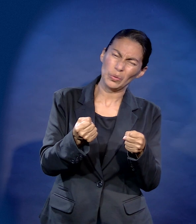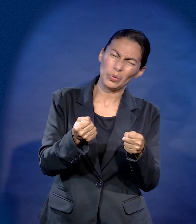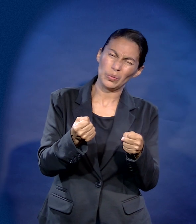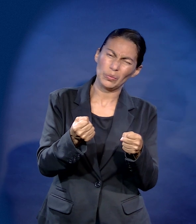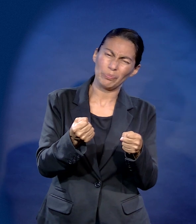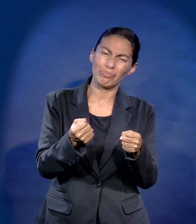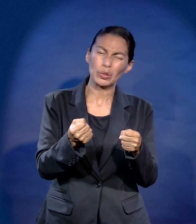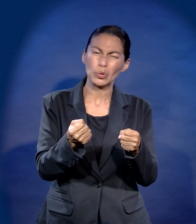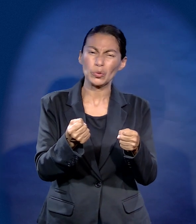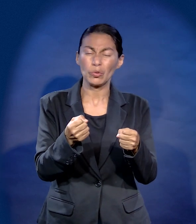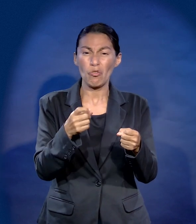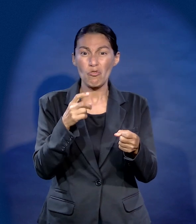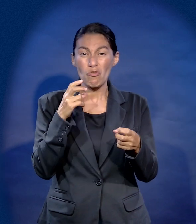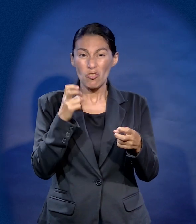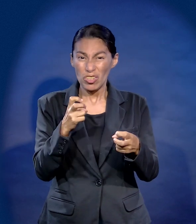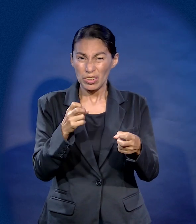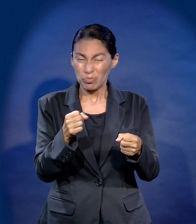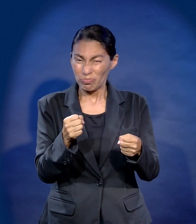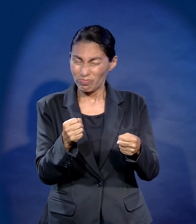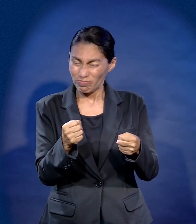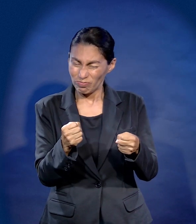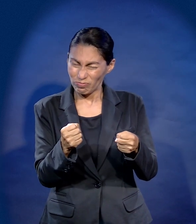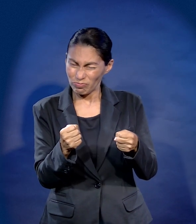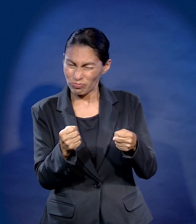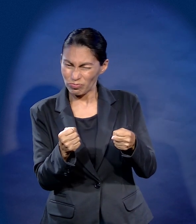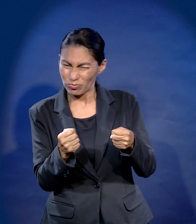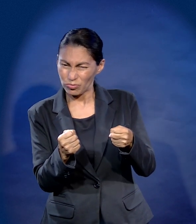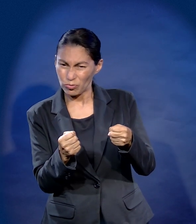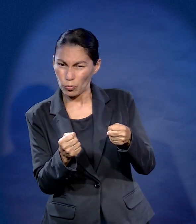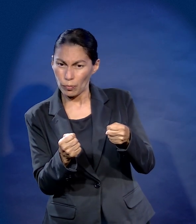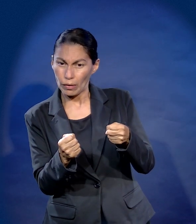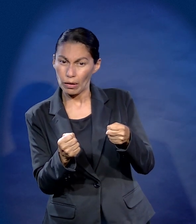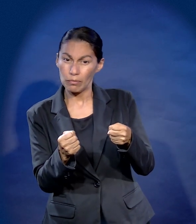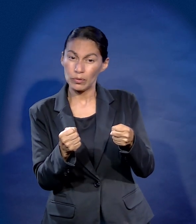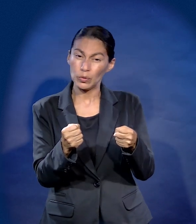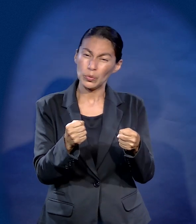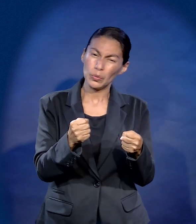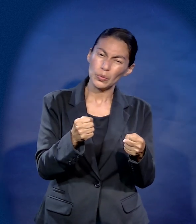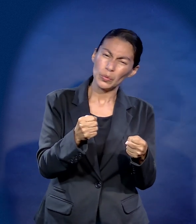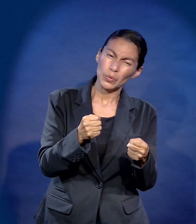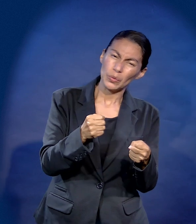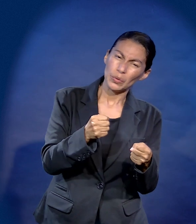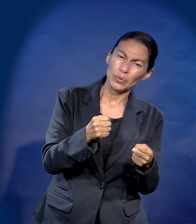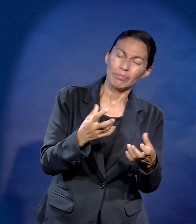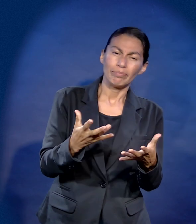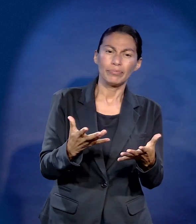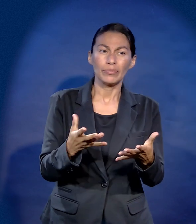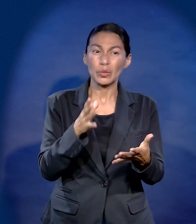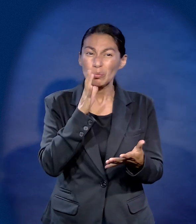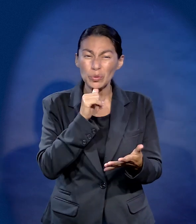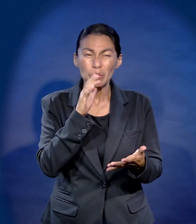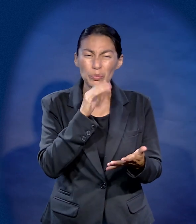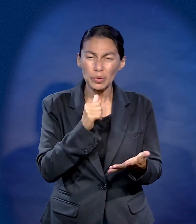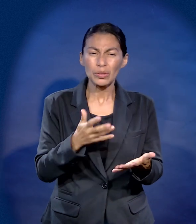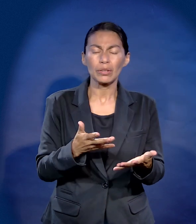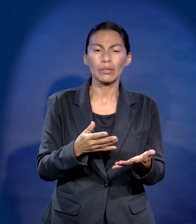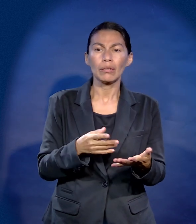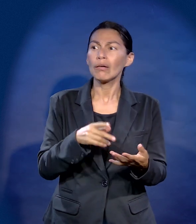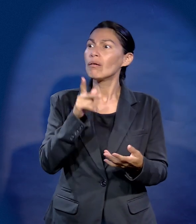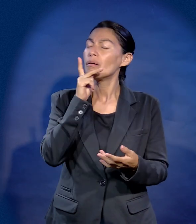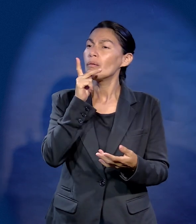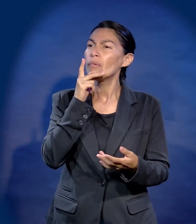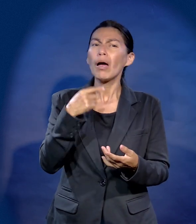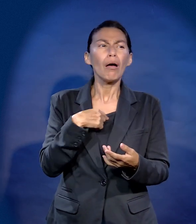que hizo su hermana, comienza a girar, a presionar el timón, pero no se mueve. y ahora para el otro lado, y no se mueve.